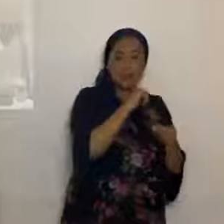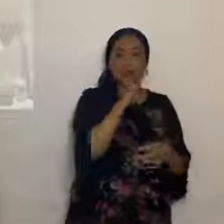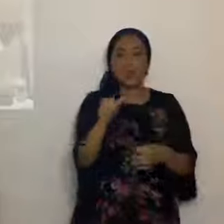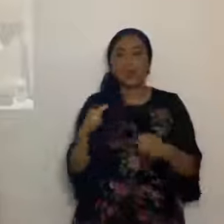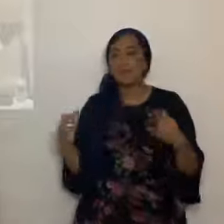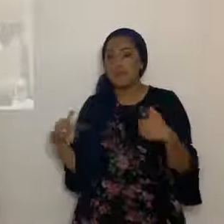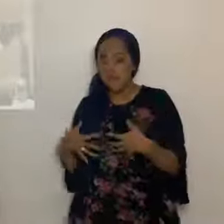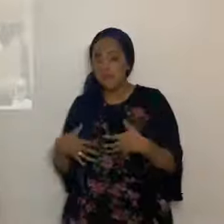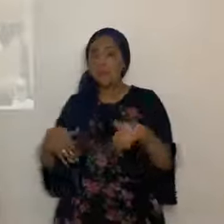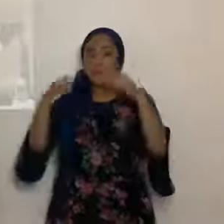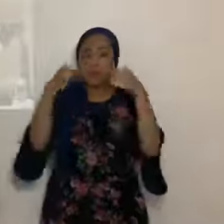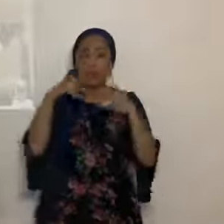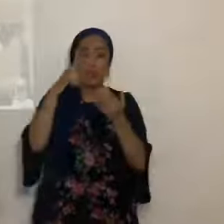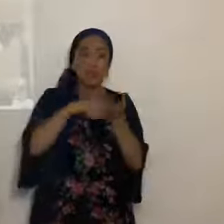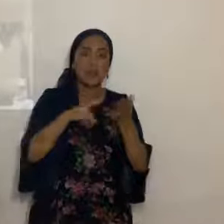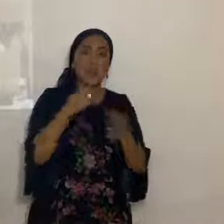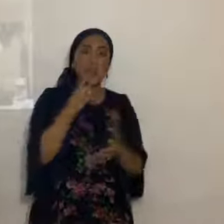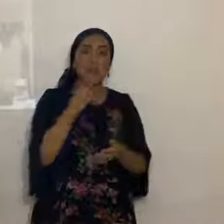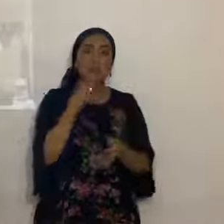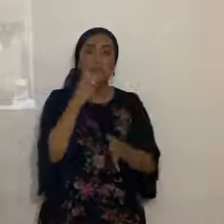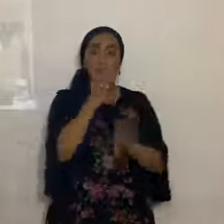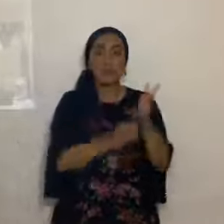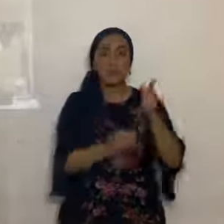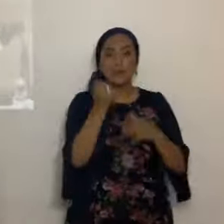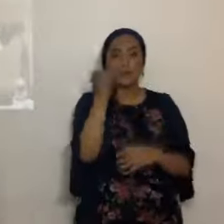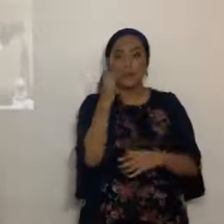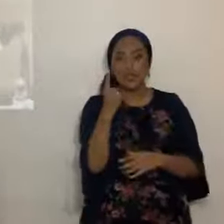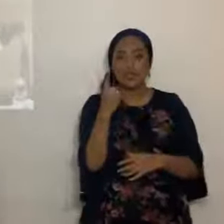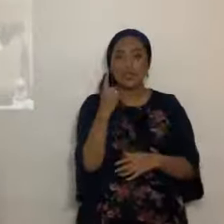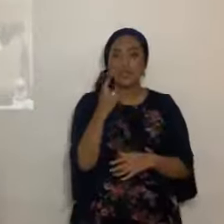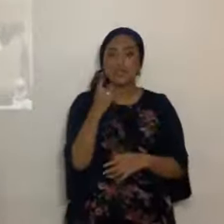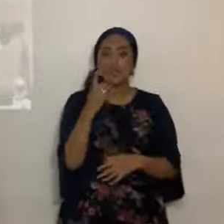Ahora vamos a Hebreos 11, en Hebreos 11,